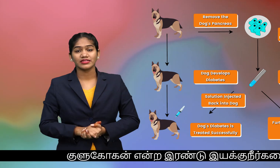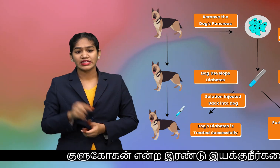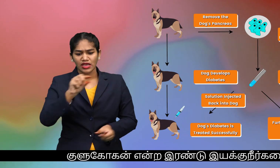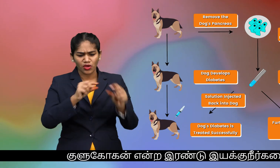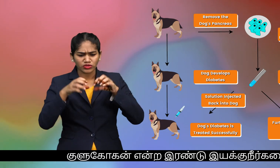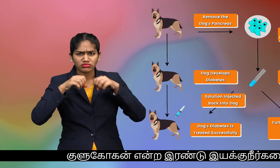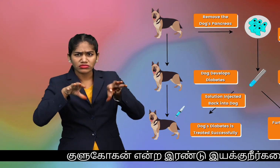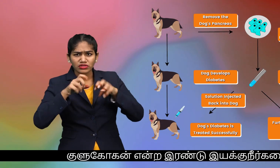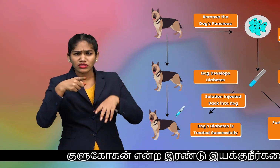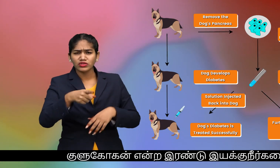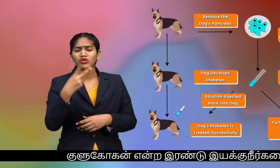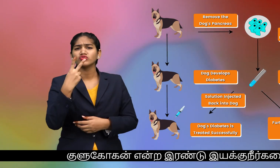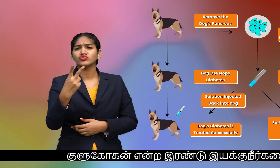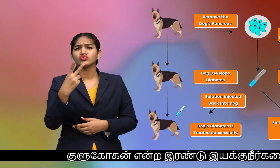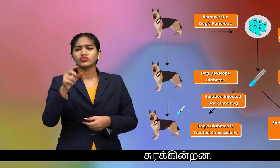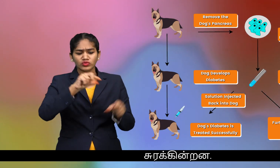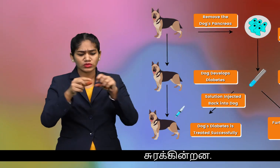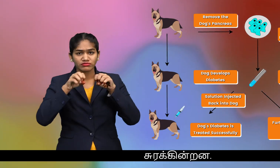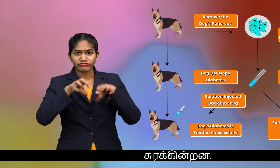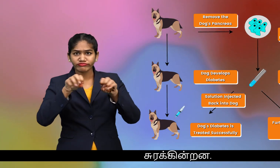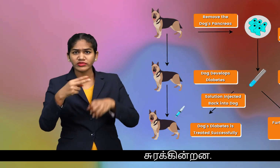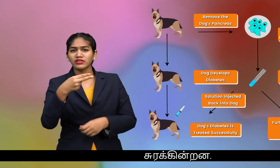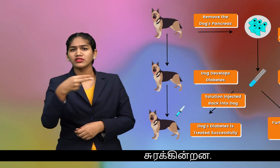குளுக்கோகன் என்ற 2 இயக்குநீர்களை சுரக்கின்றன.